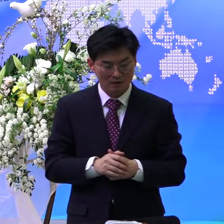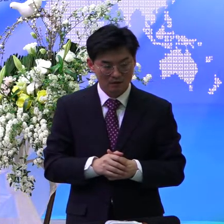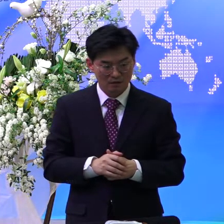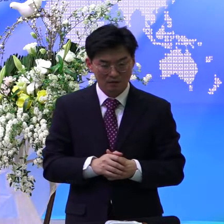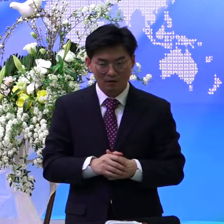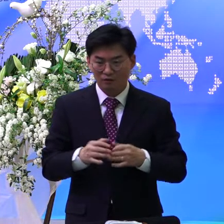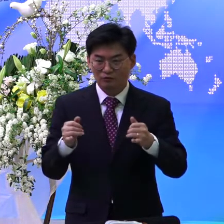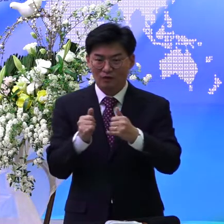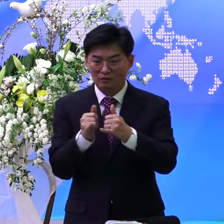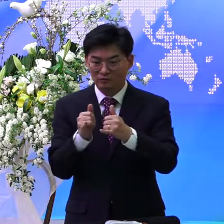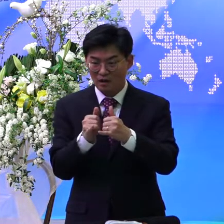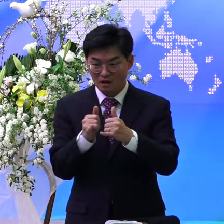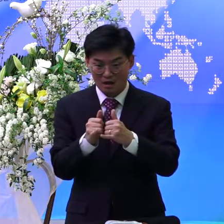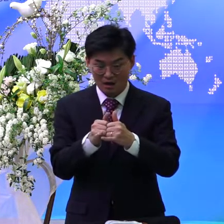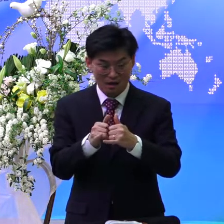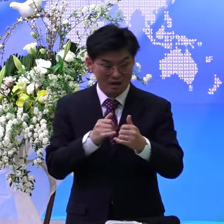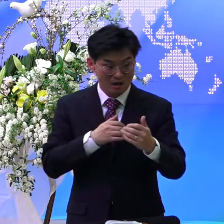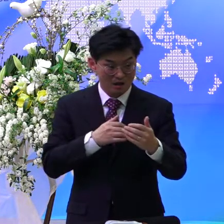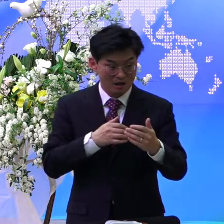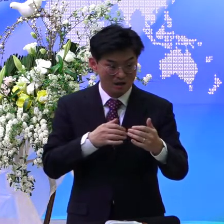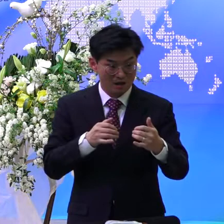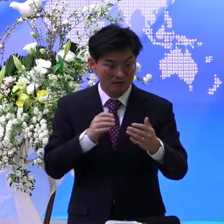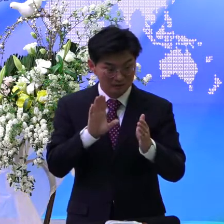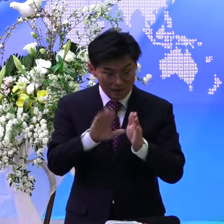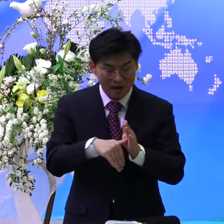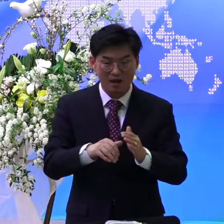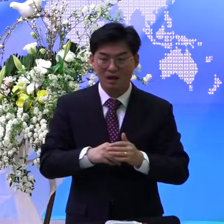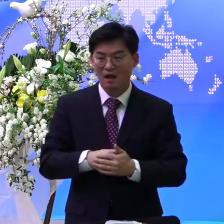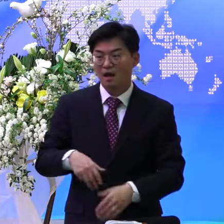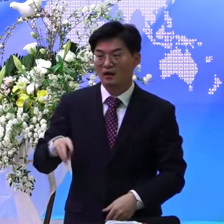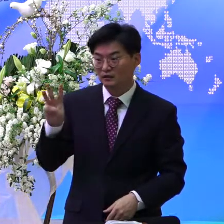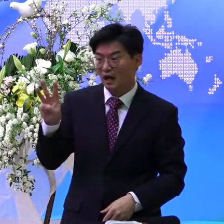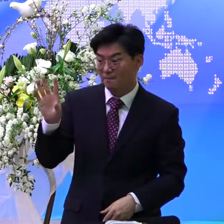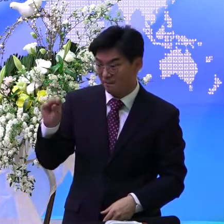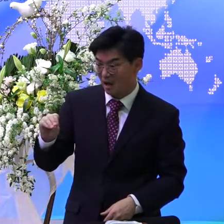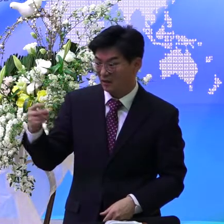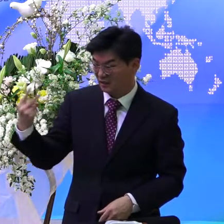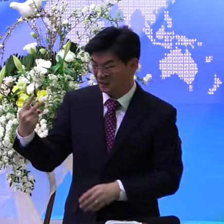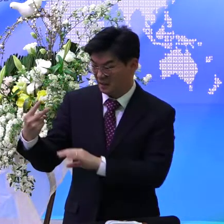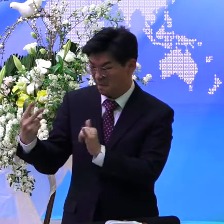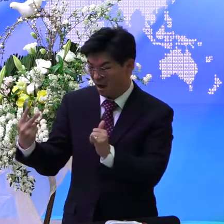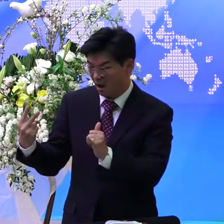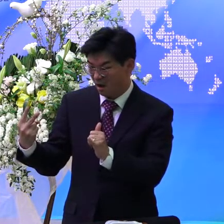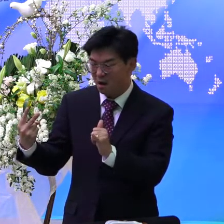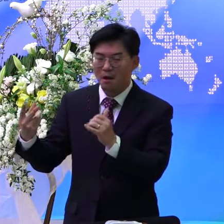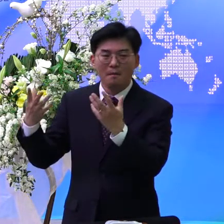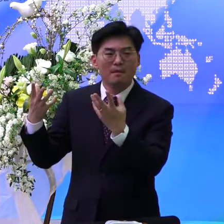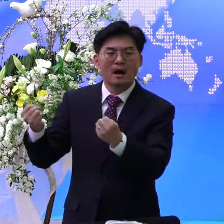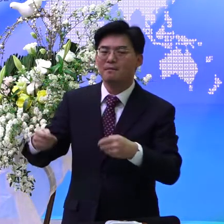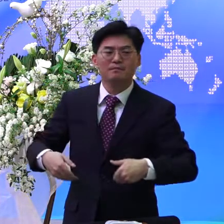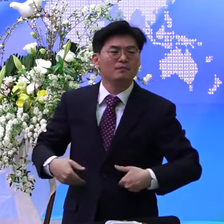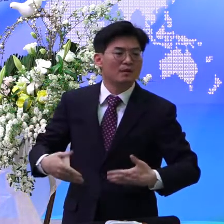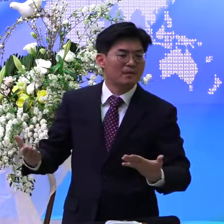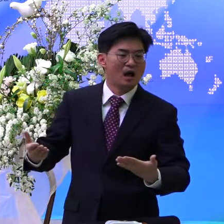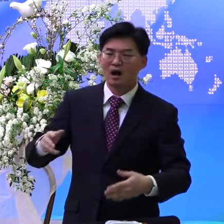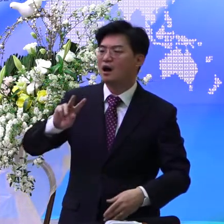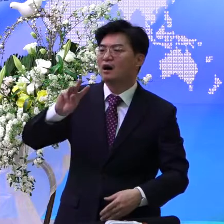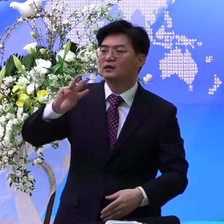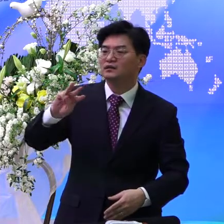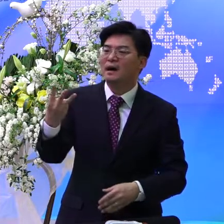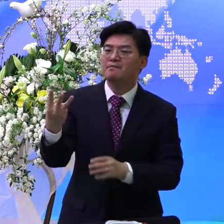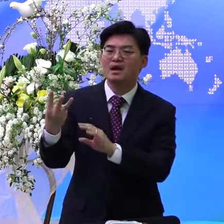전쟁에 나갈 군사들을 모으게 했습니다. 32,000명이 모였었는데 하나님께서는 그 중에 300명만을